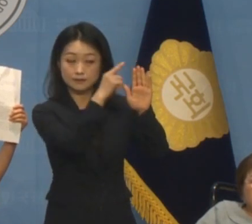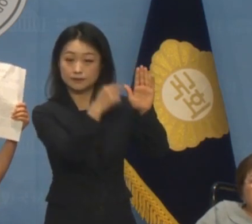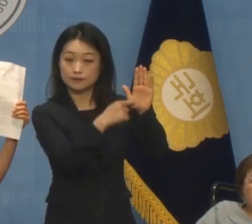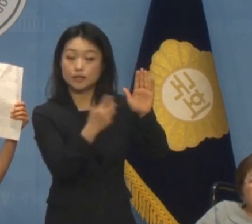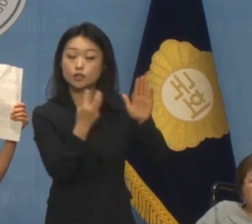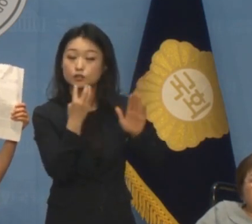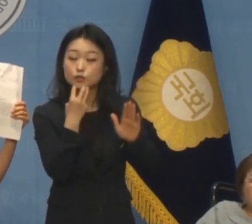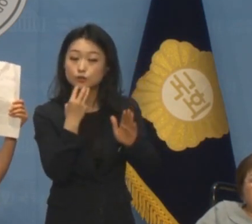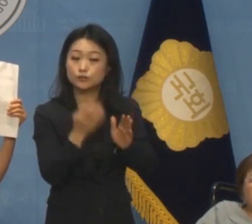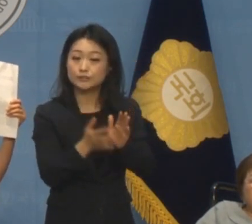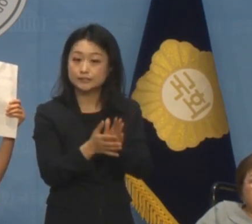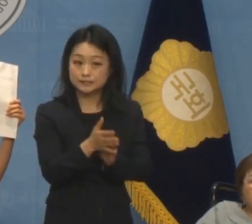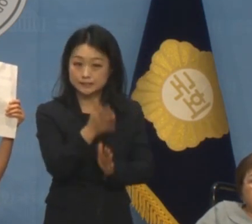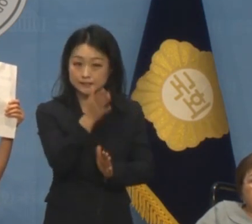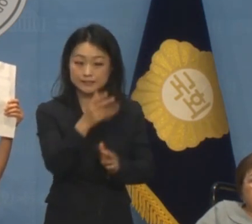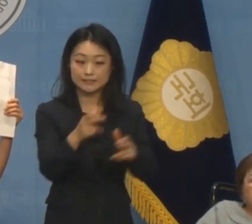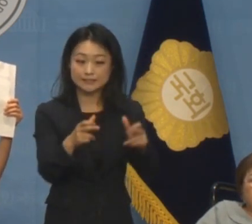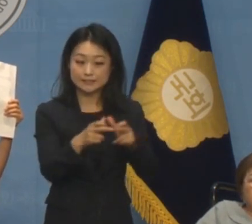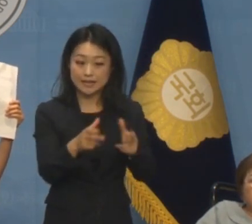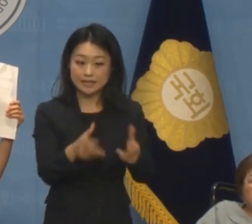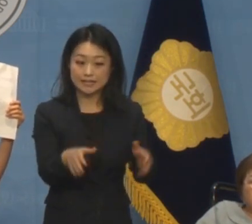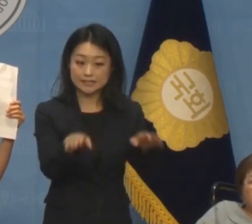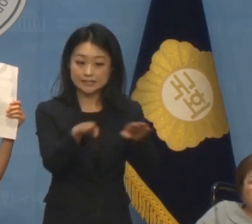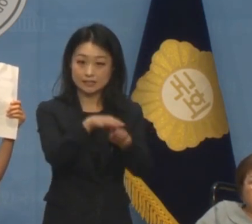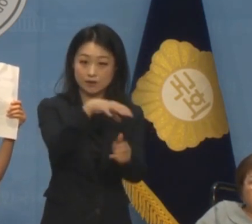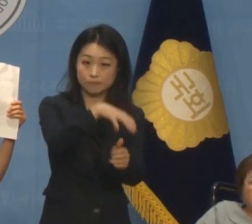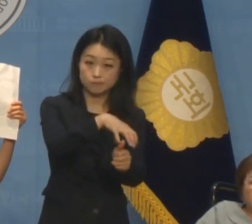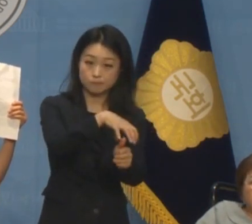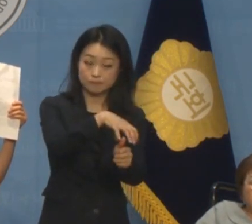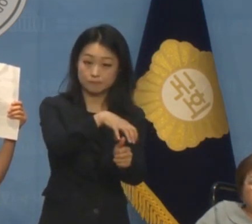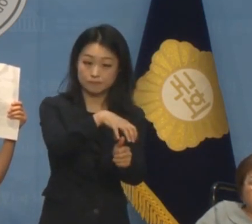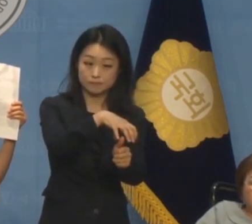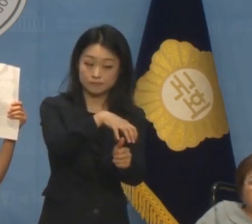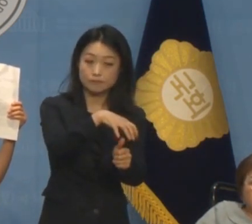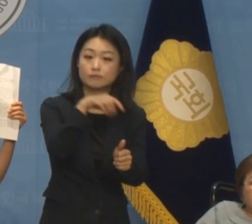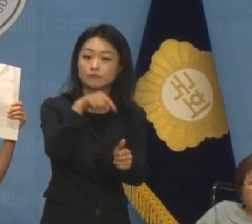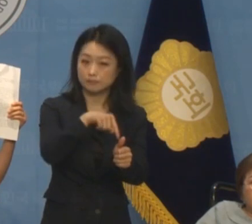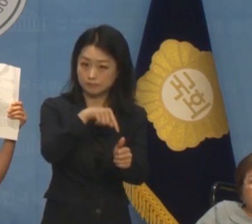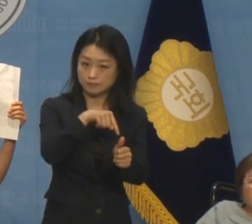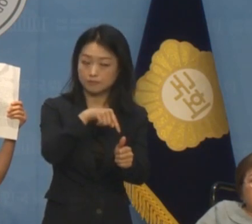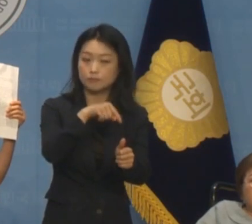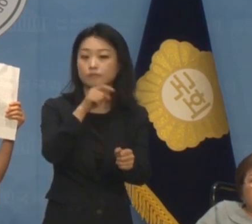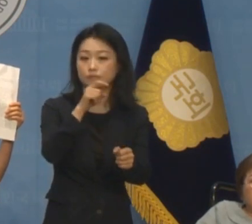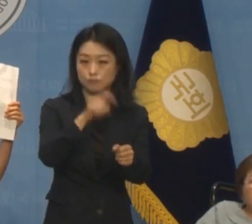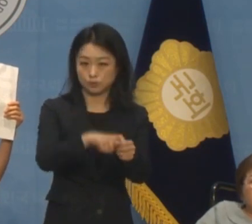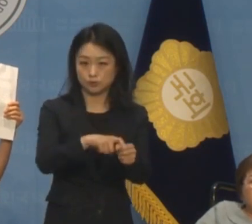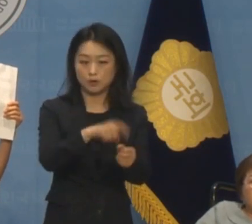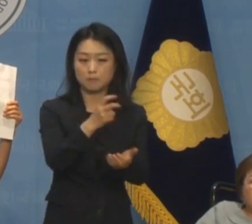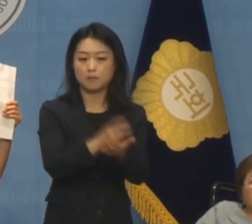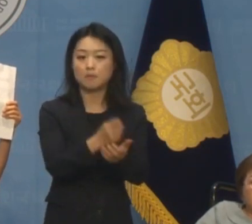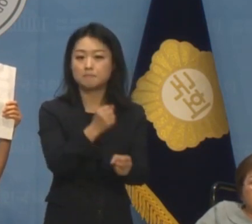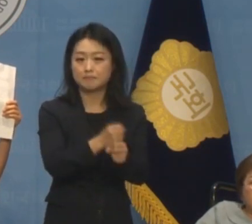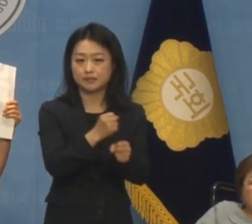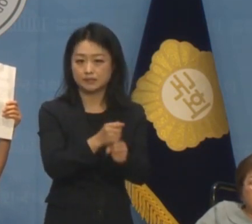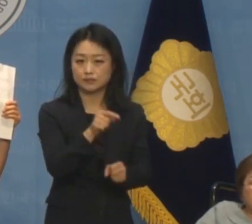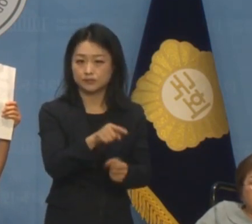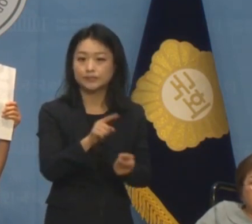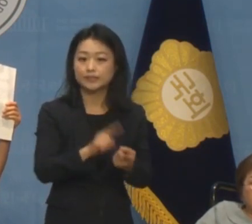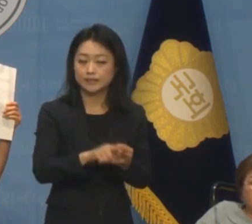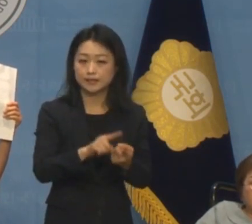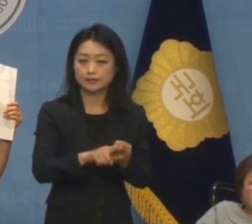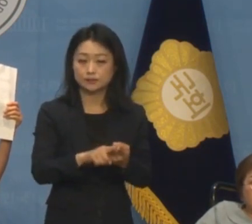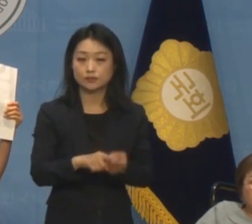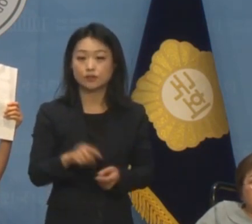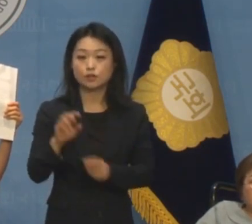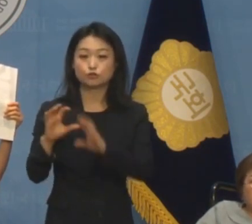서울시 탈시설 지원조례 폐지로 국제사회의 흐름을 역행한 서울시에 대해